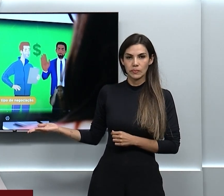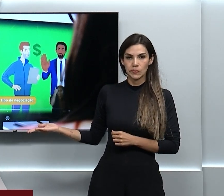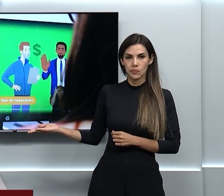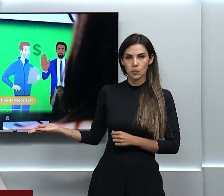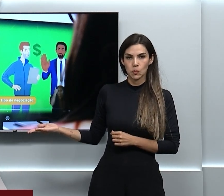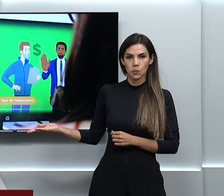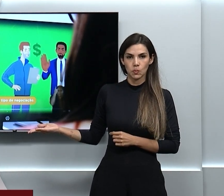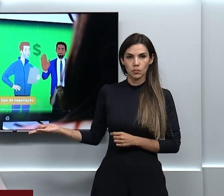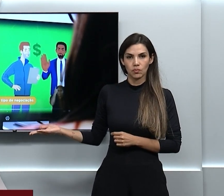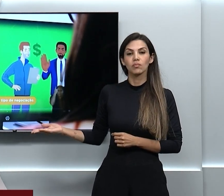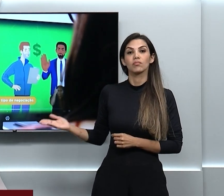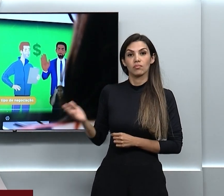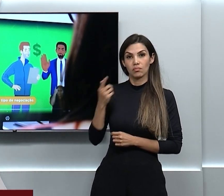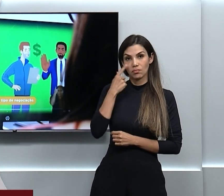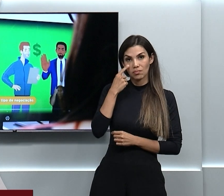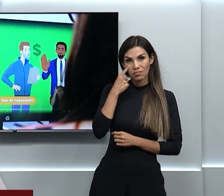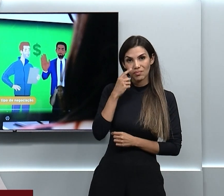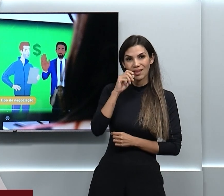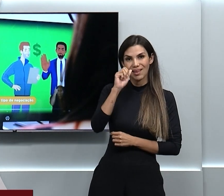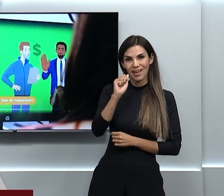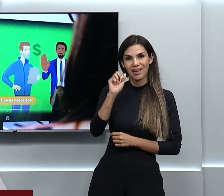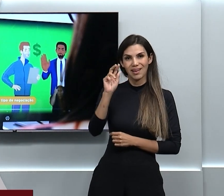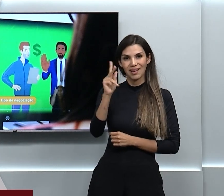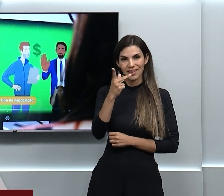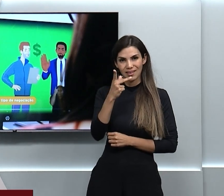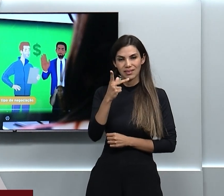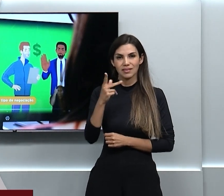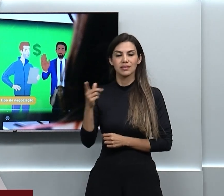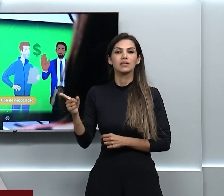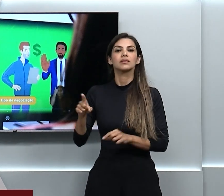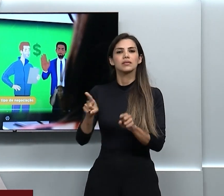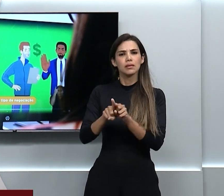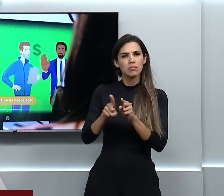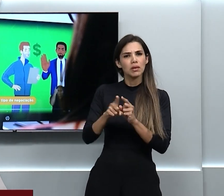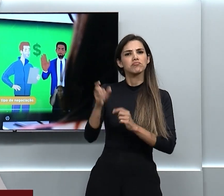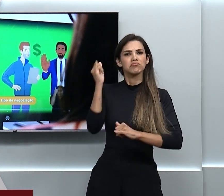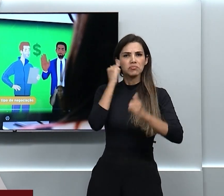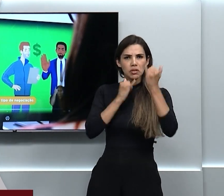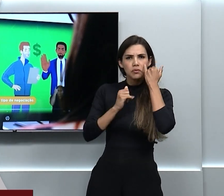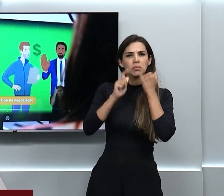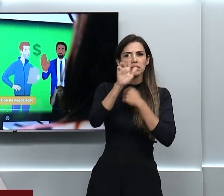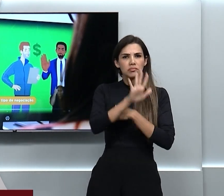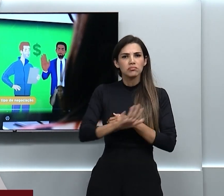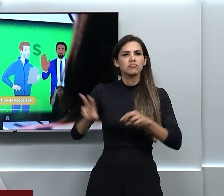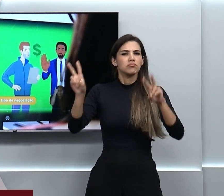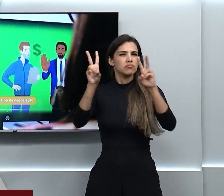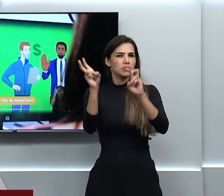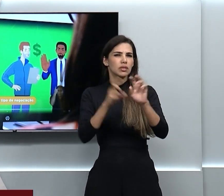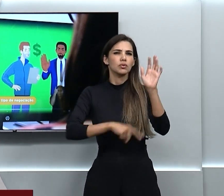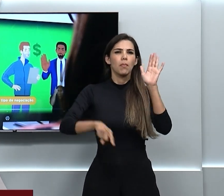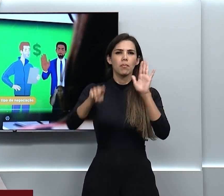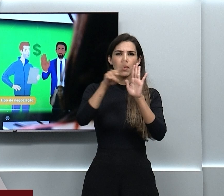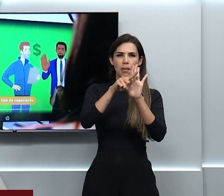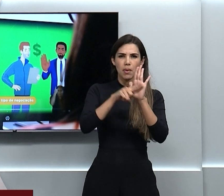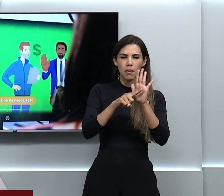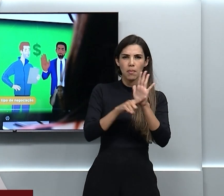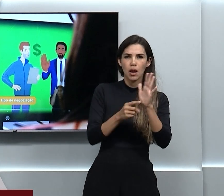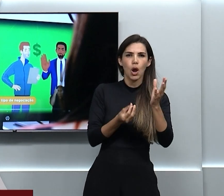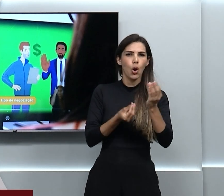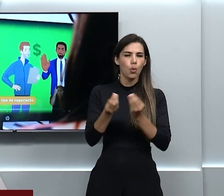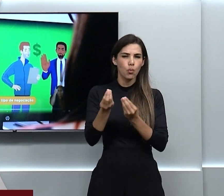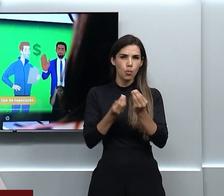@AGEAB, lembrando que é com H e B mudo. Também outras informações gerais sobre os programas e sobre como